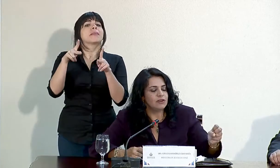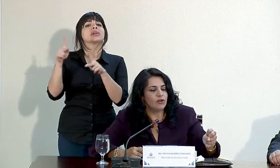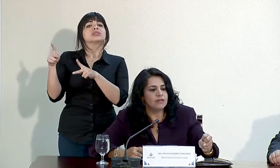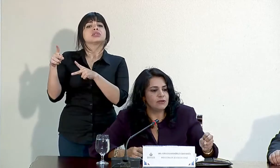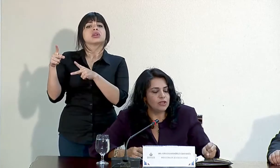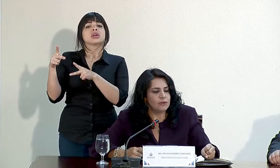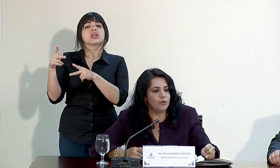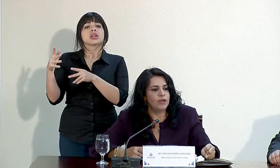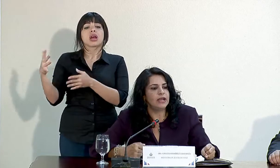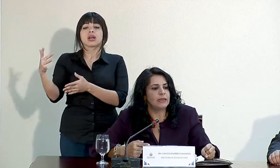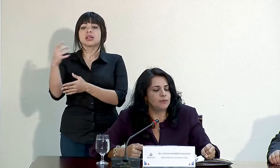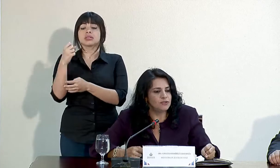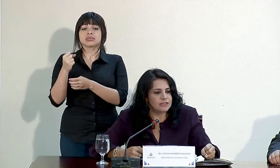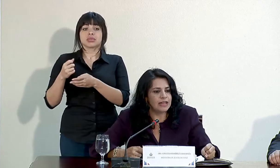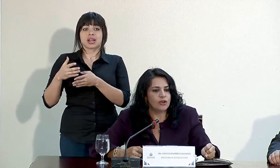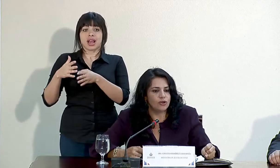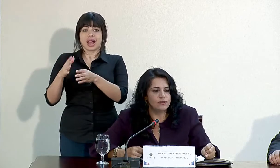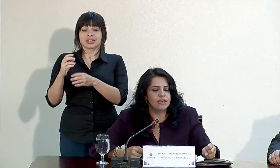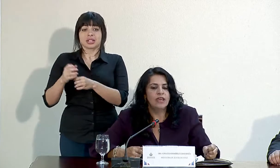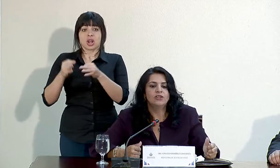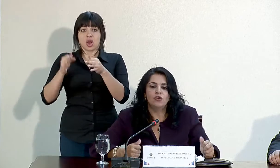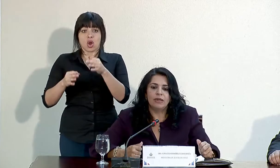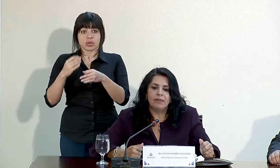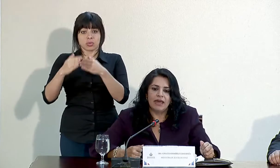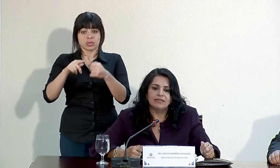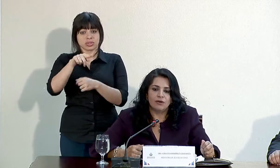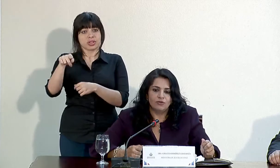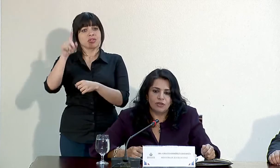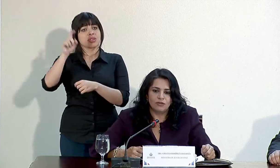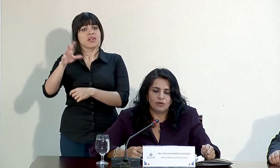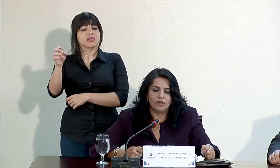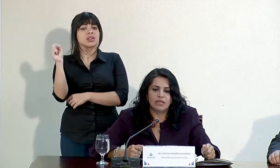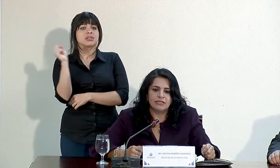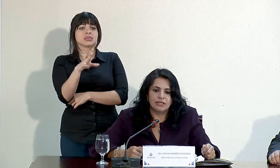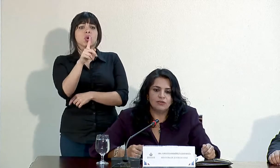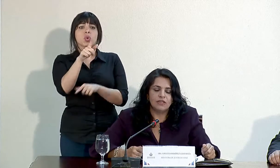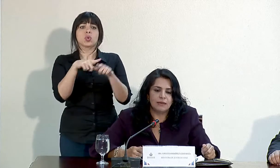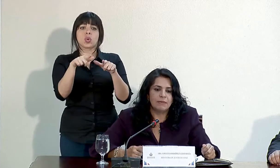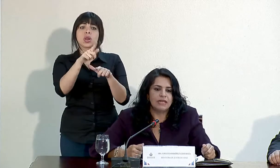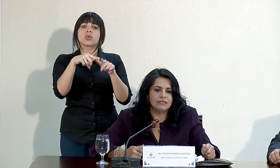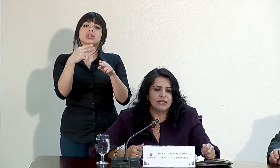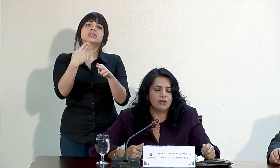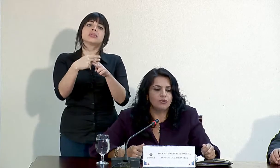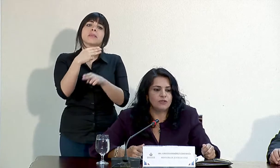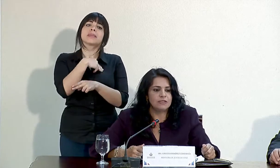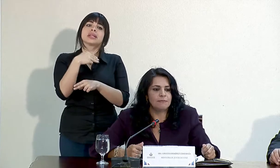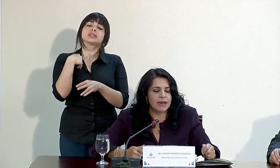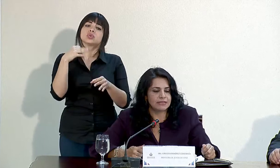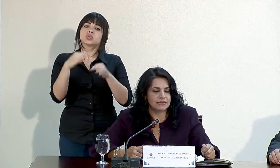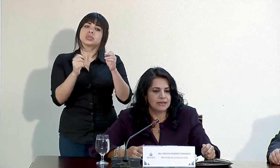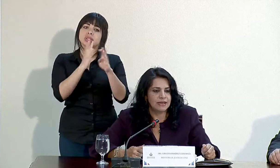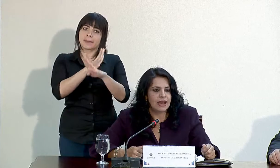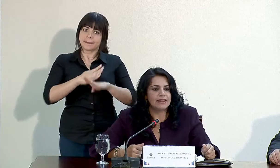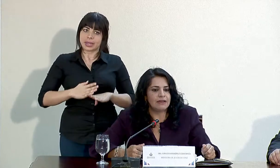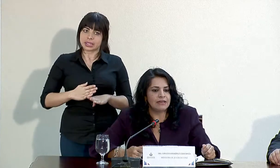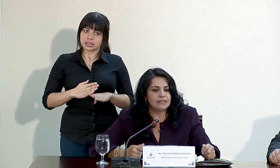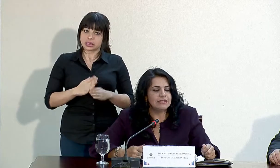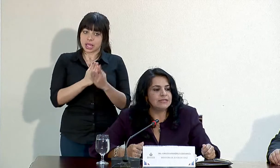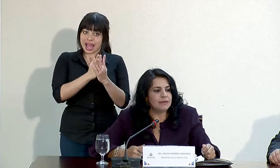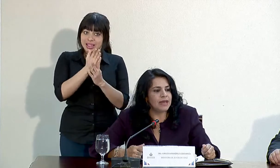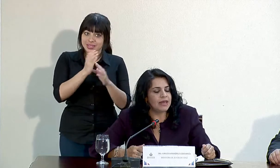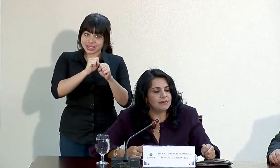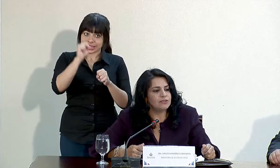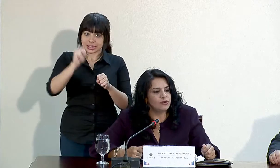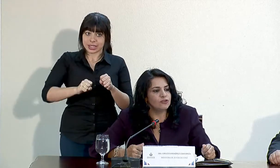personas que recoge Seguridad Pública, que procesa la Corte, son enviadas a un sitio y ese sitio se llama Ministerio de Justicia y Paz, a través